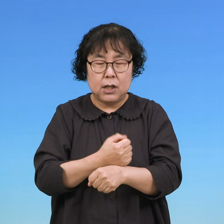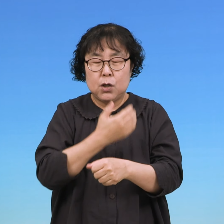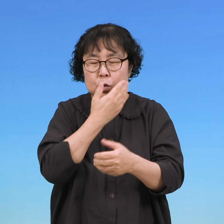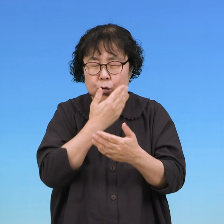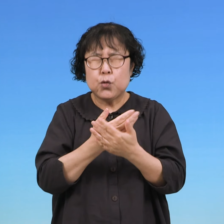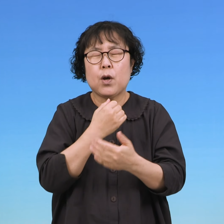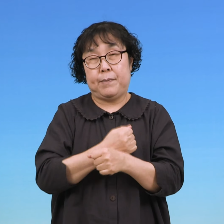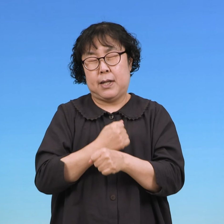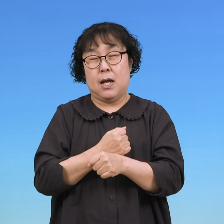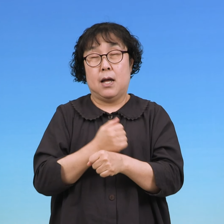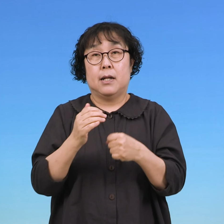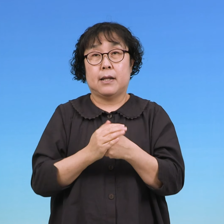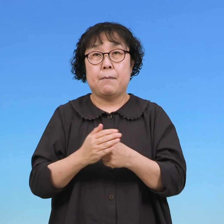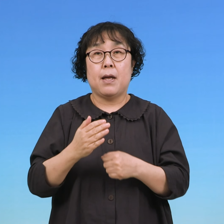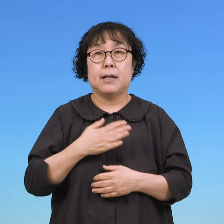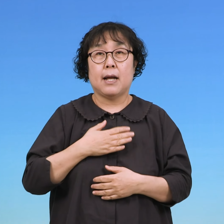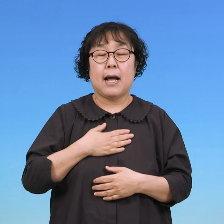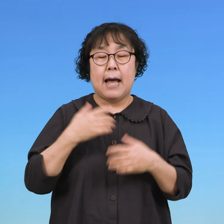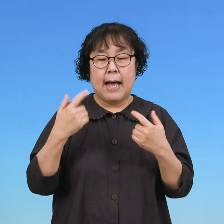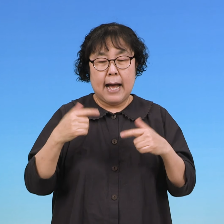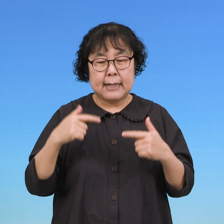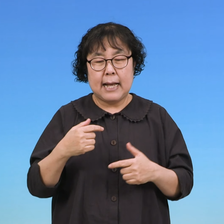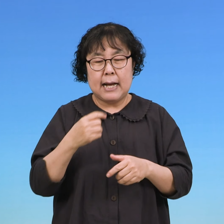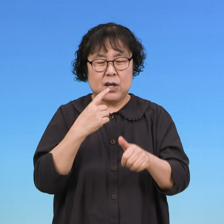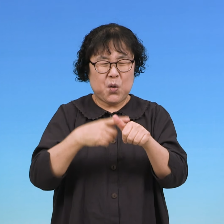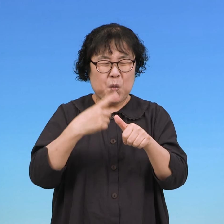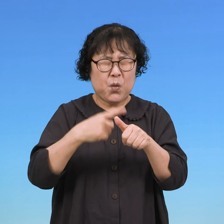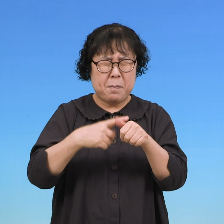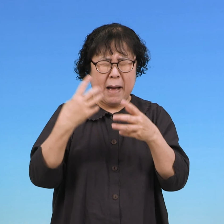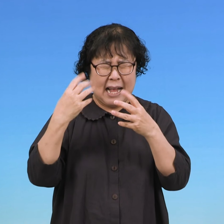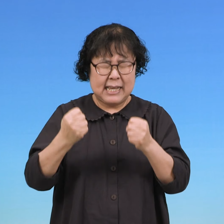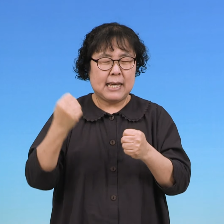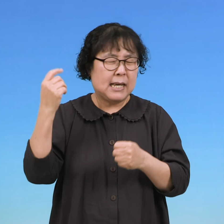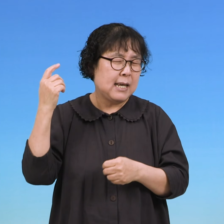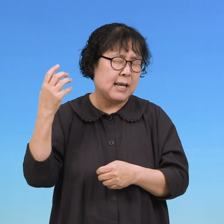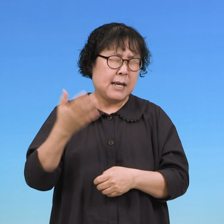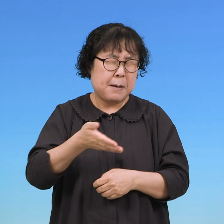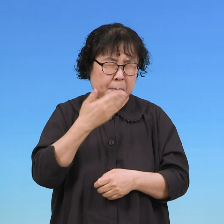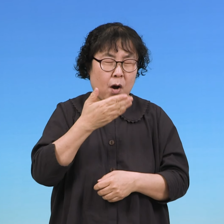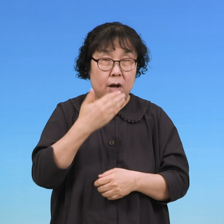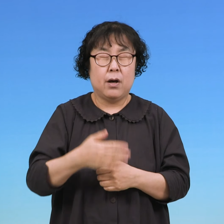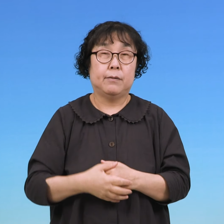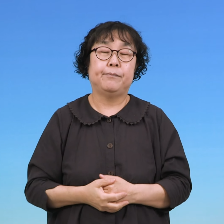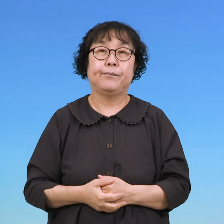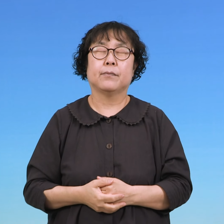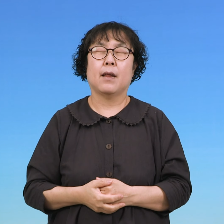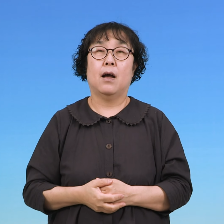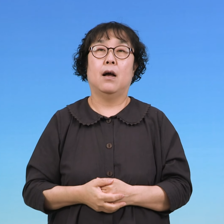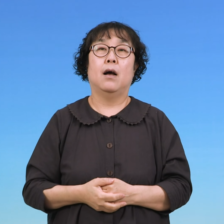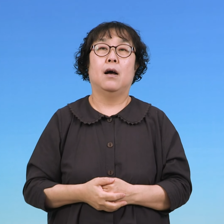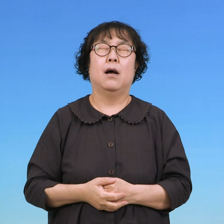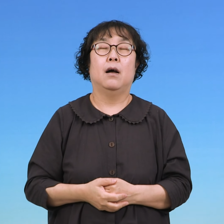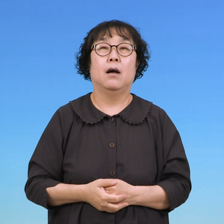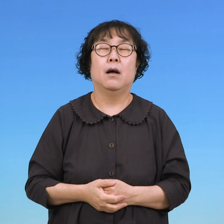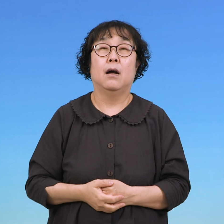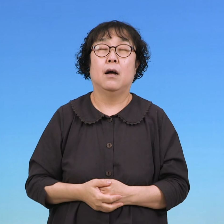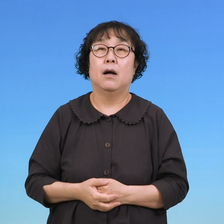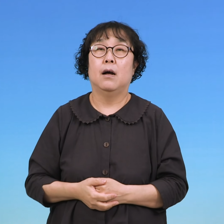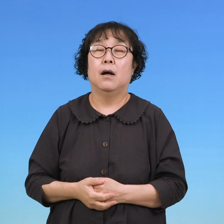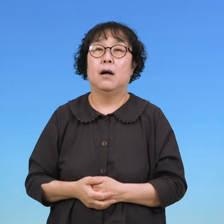해서 그래서 맨날 욕을 먹고 뭐 그래서 오래 살 거라고 생각해요. 오늘 여러분 교회가 이런